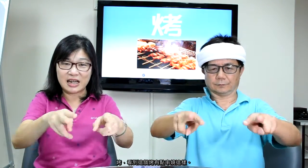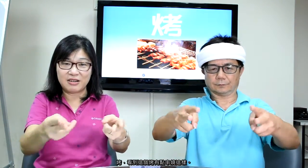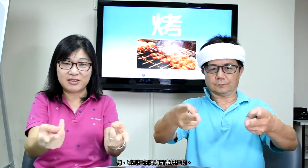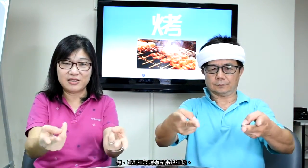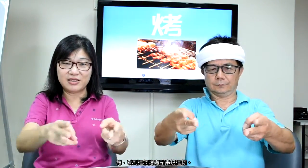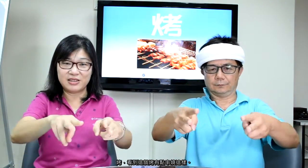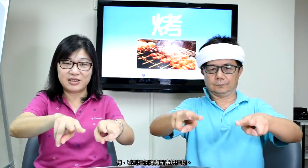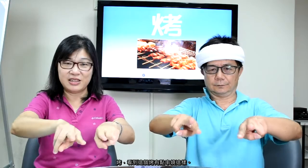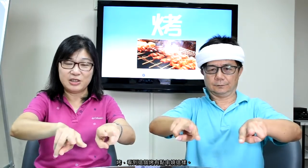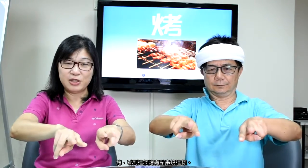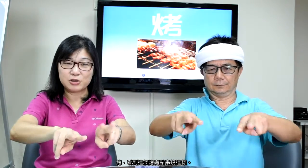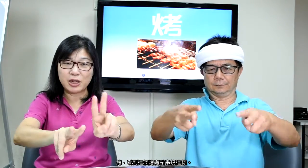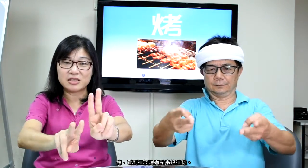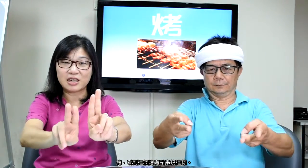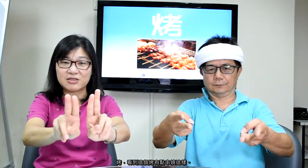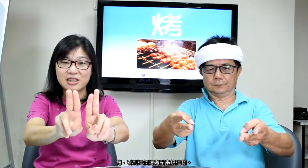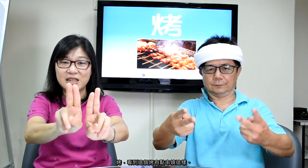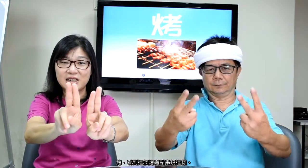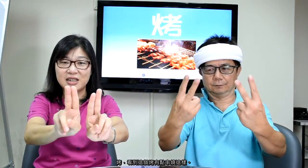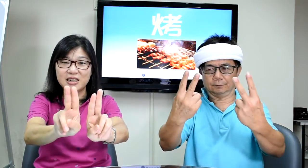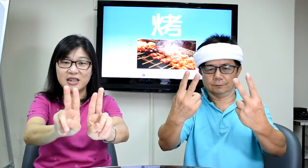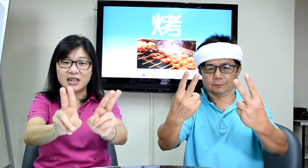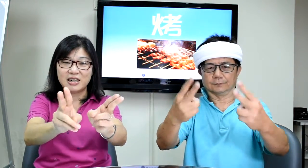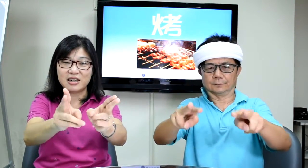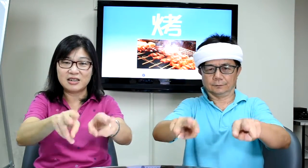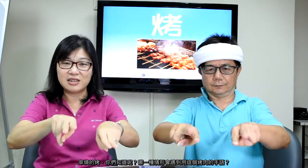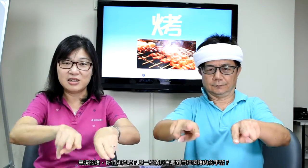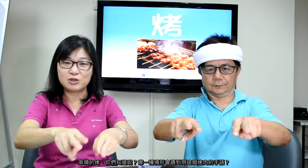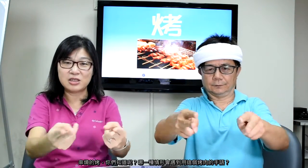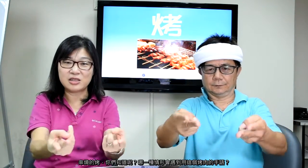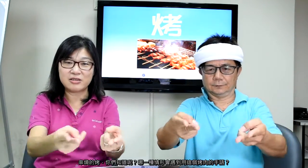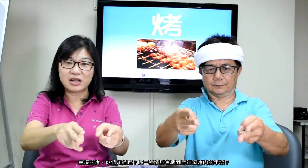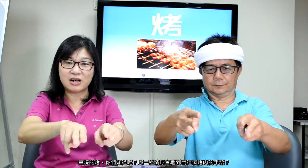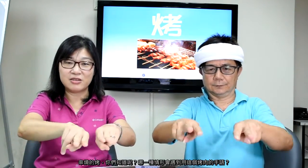烤有点串烧这样，串烧的烤，